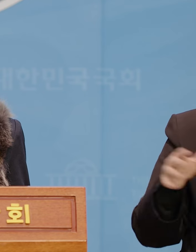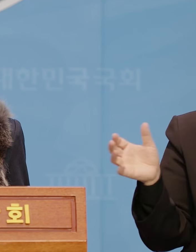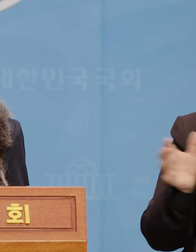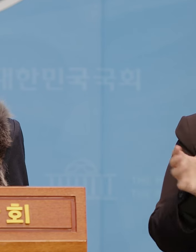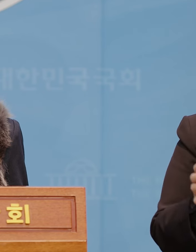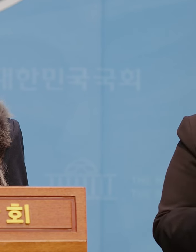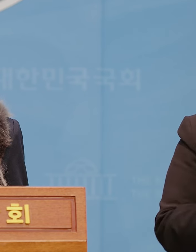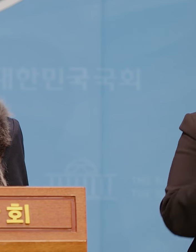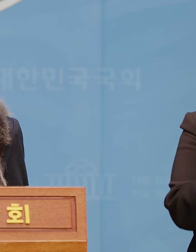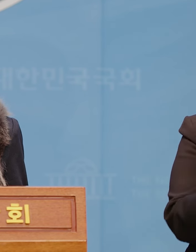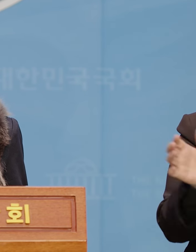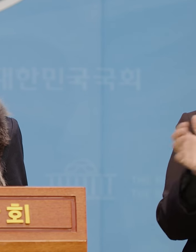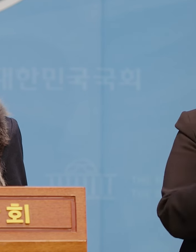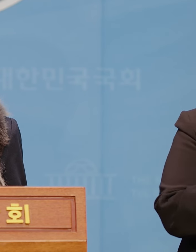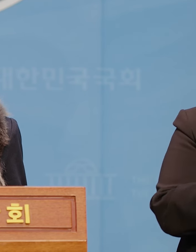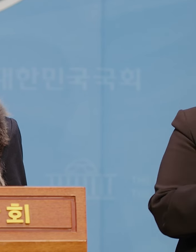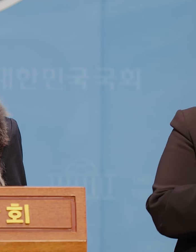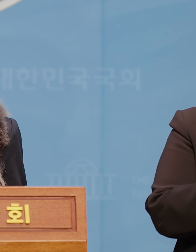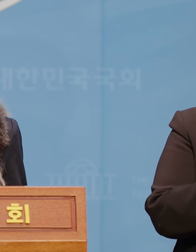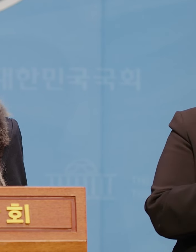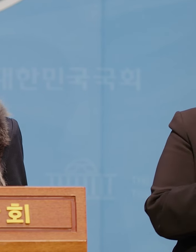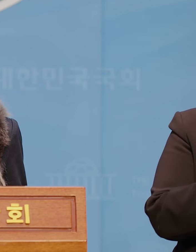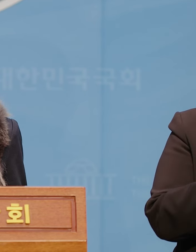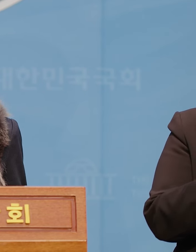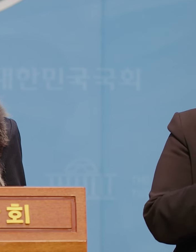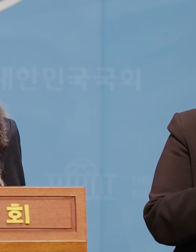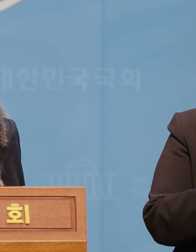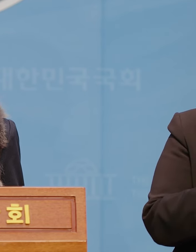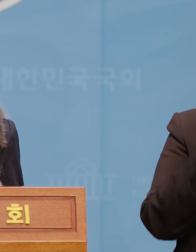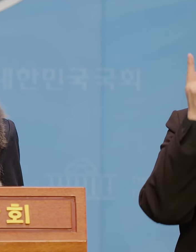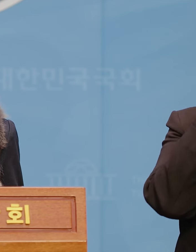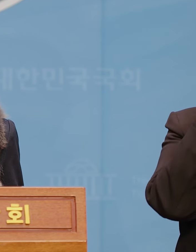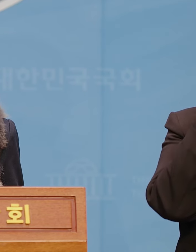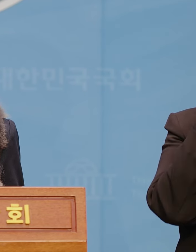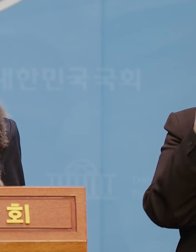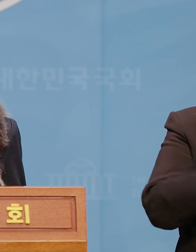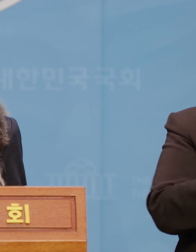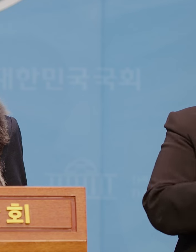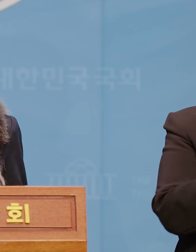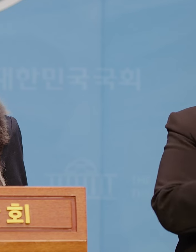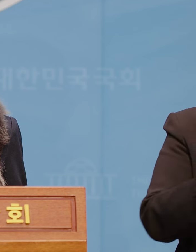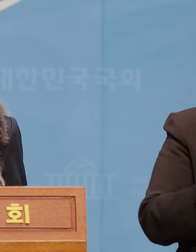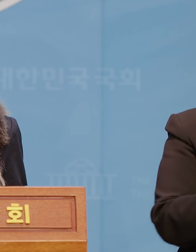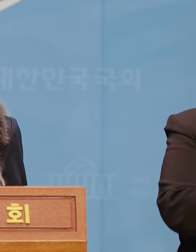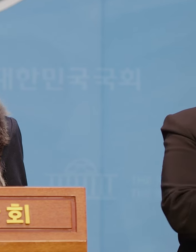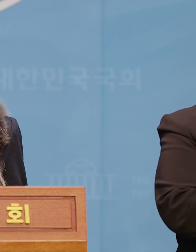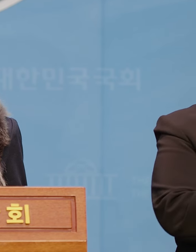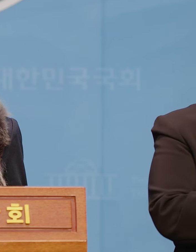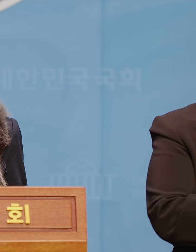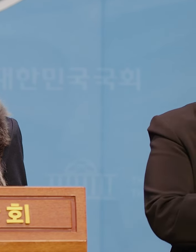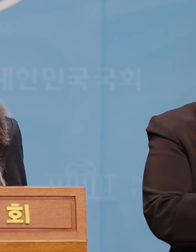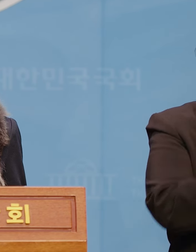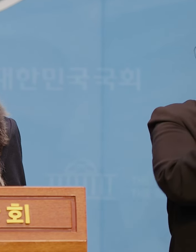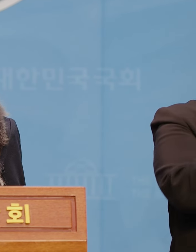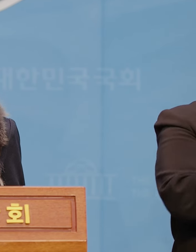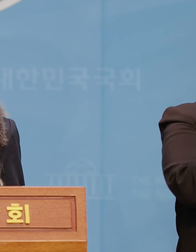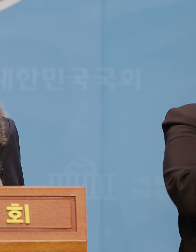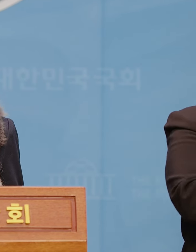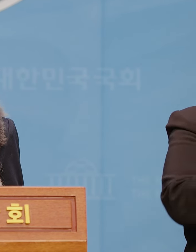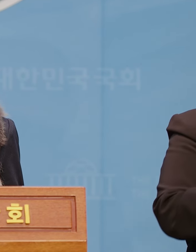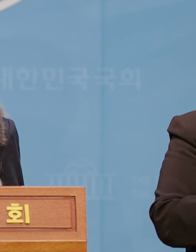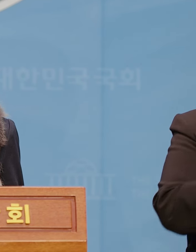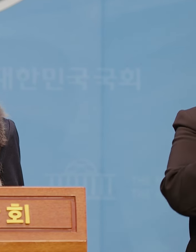모아 모아서 어 이제 그 트폰 영업사원의 분들의 그 어떻건 설명을